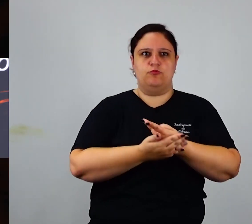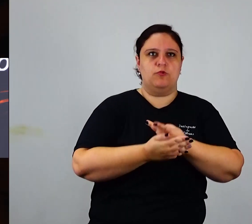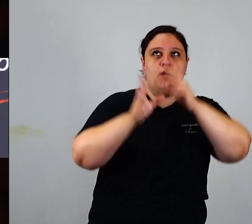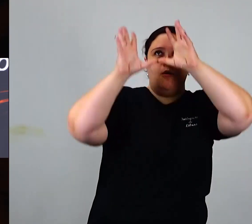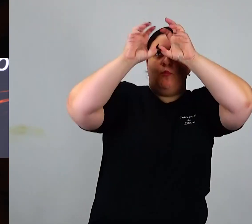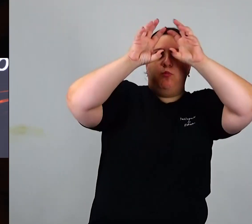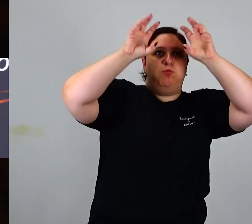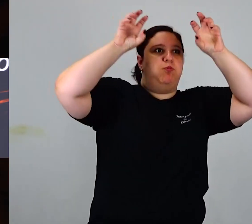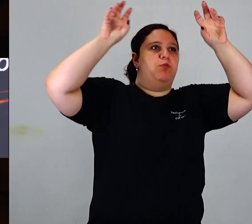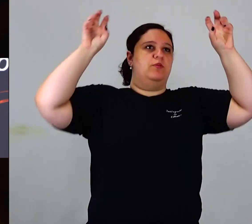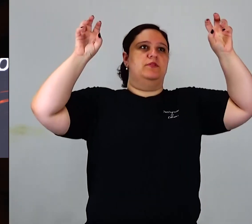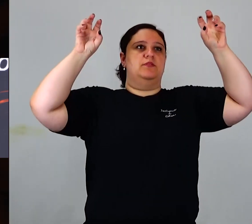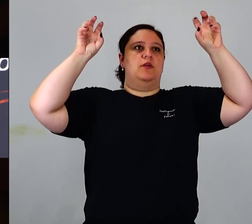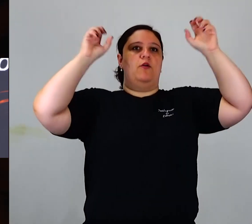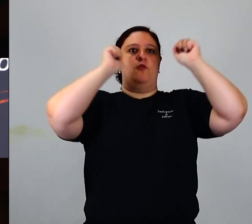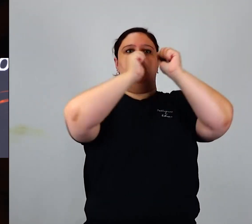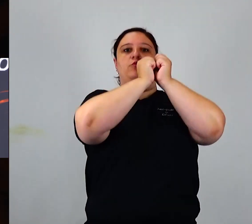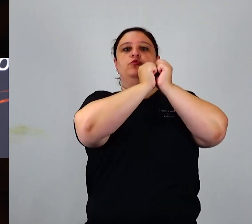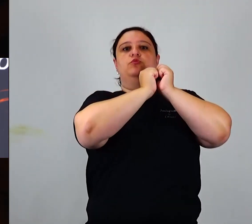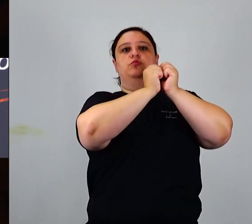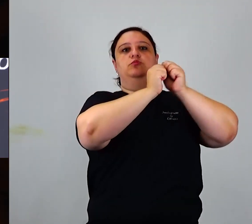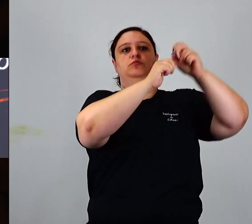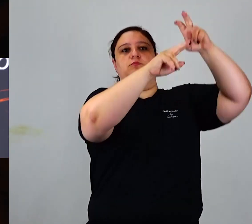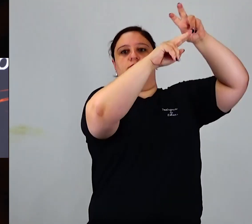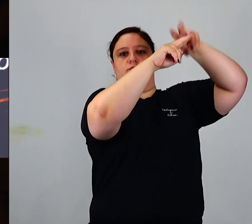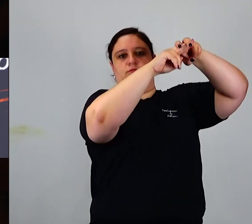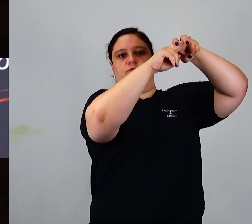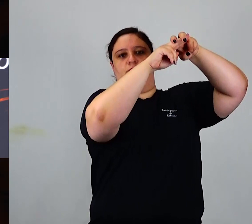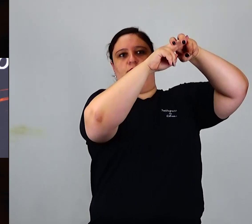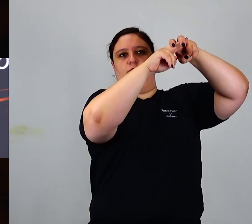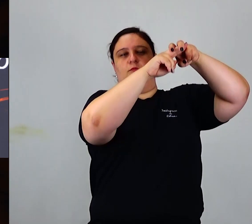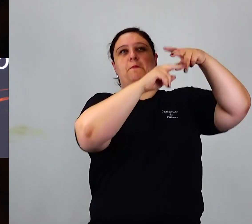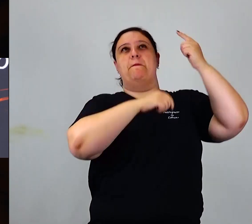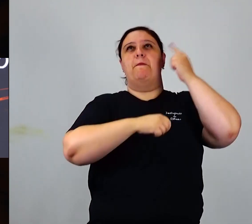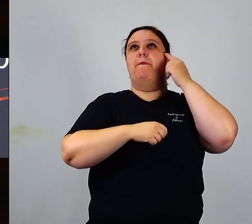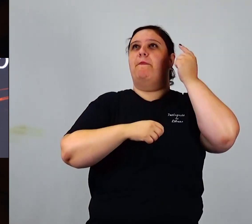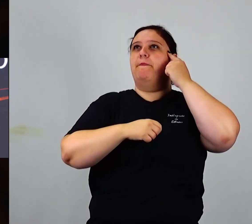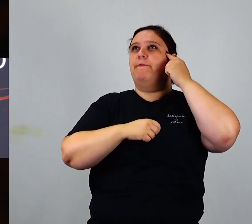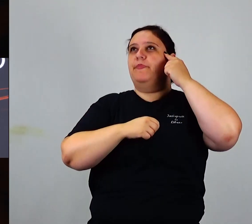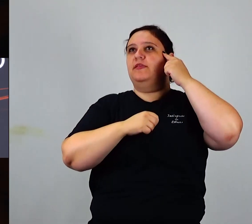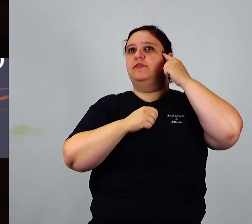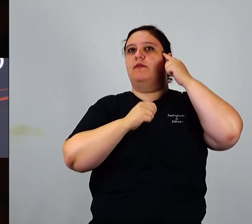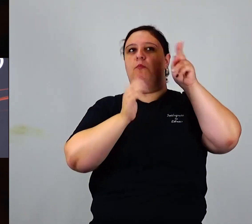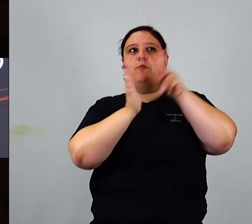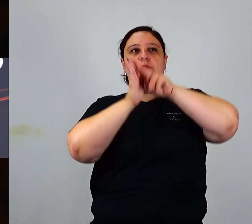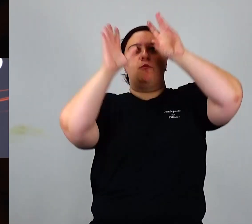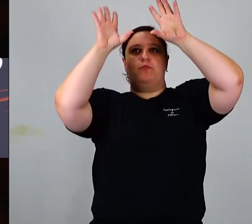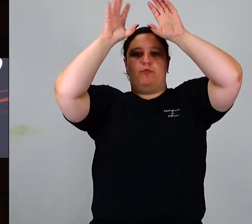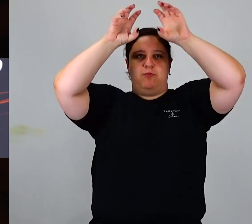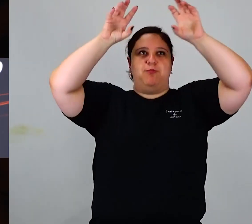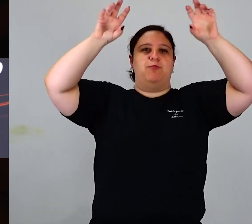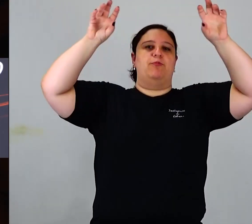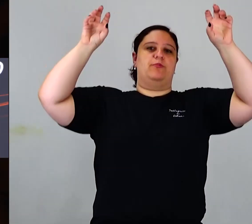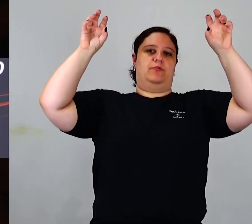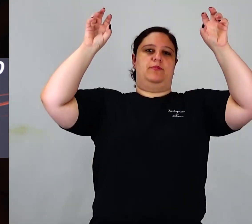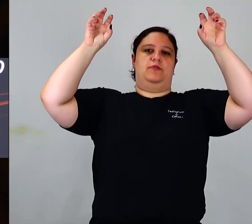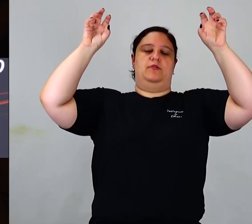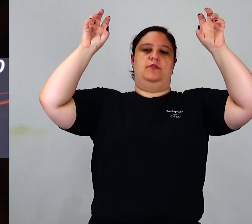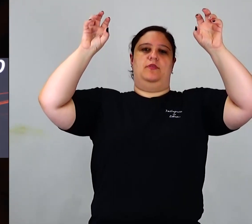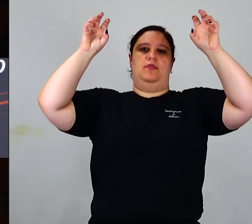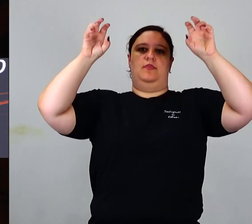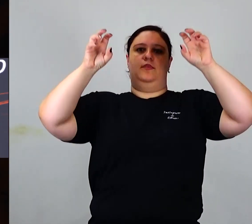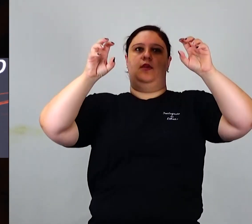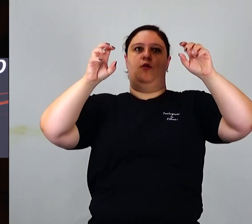onde Cristo vive assentado à direita de Deus. Pensem nas coisas lá do